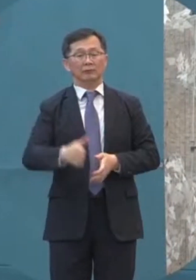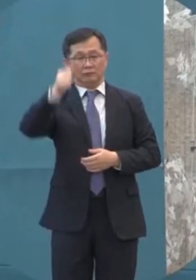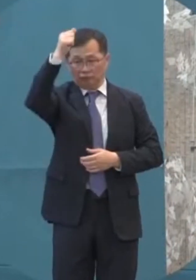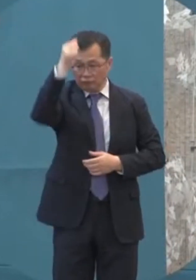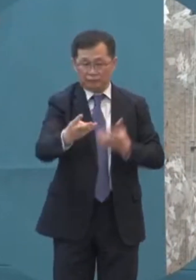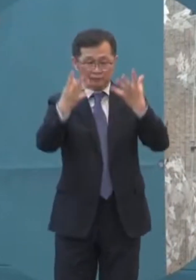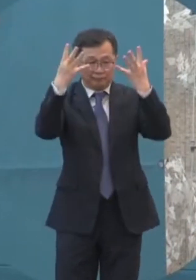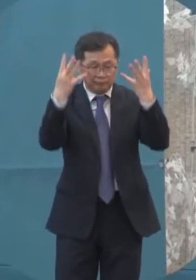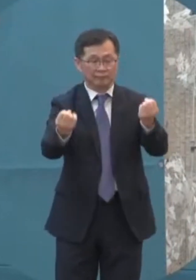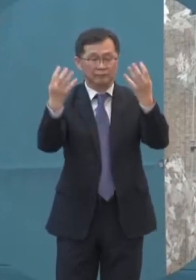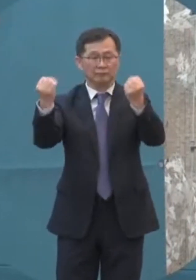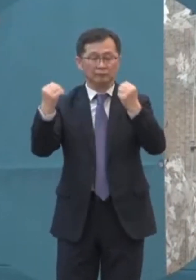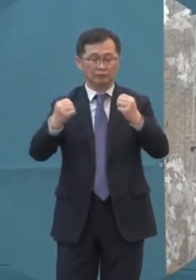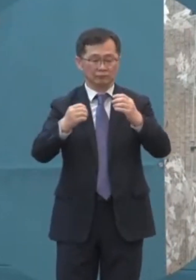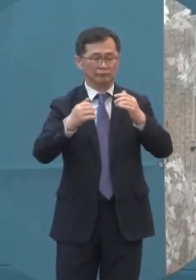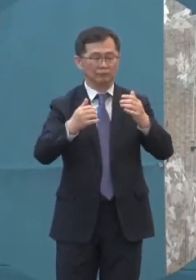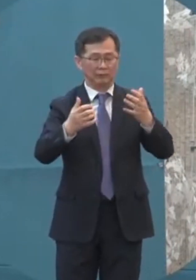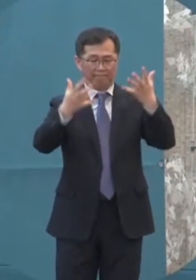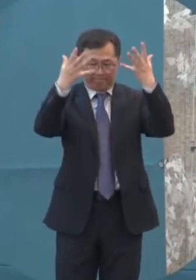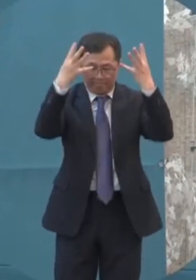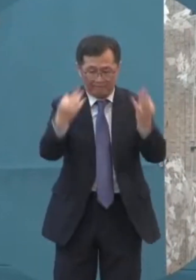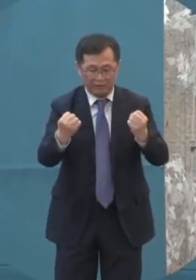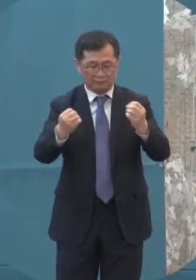수많은 자영업들이 지금 어렵지 않습니까?